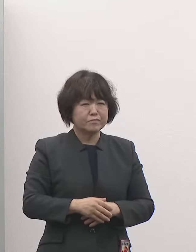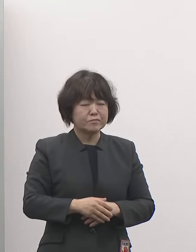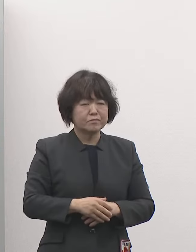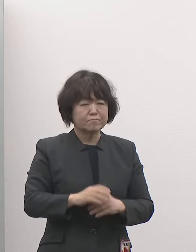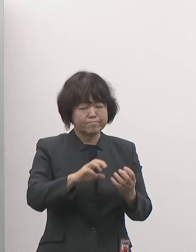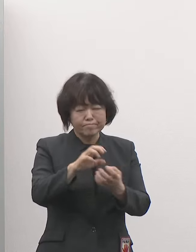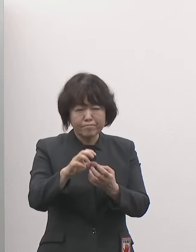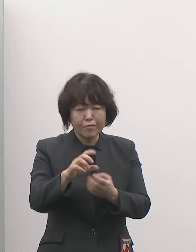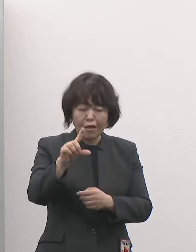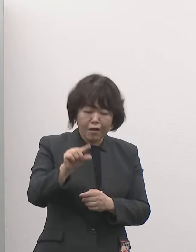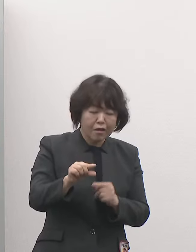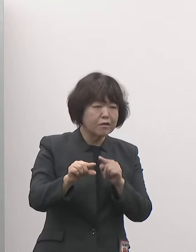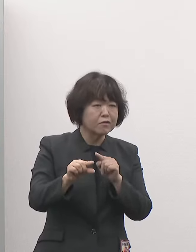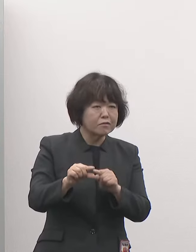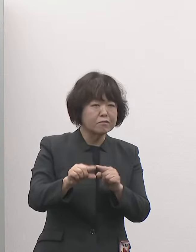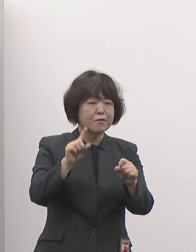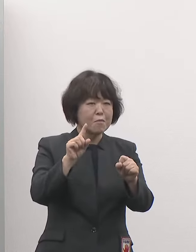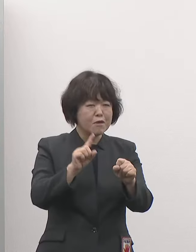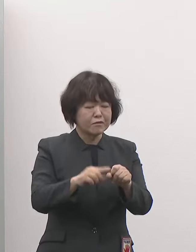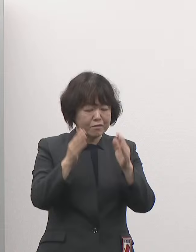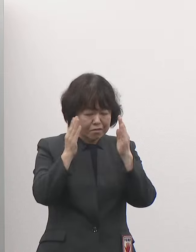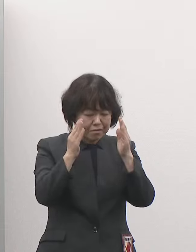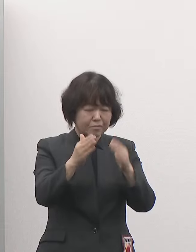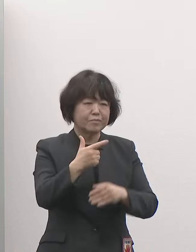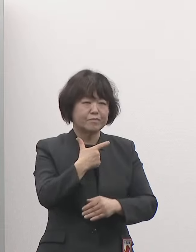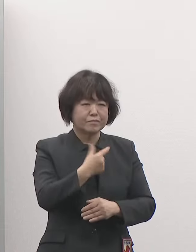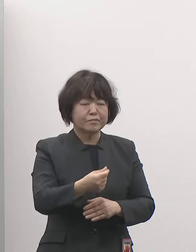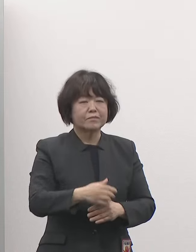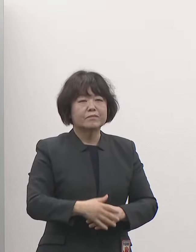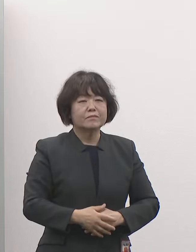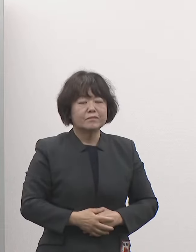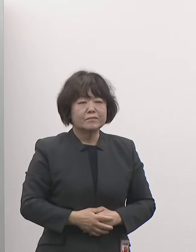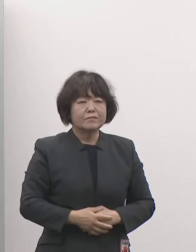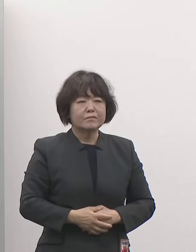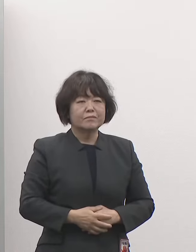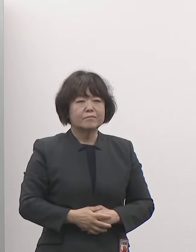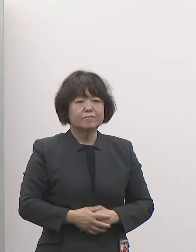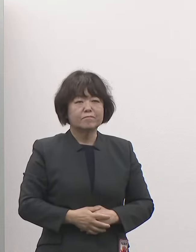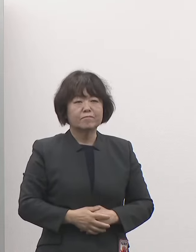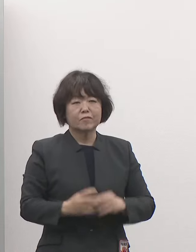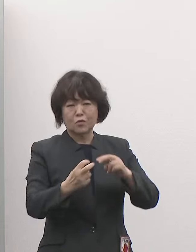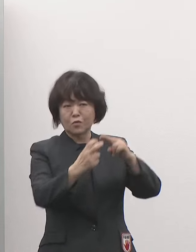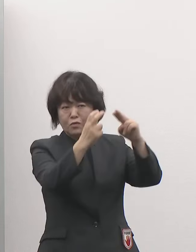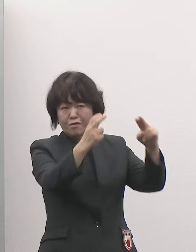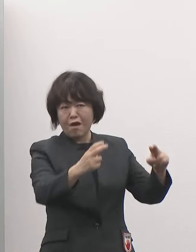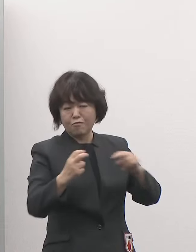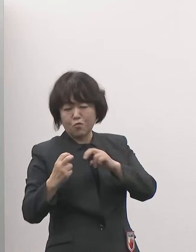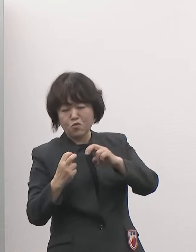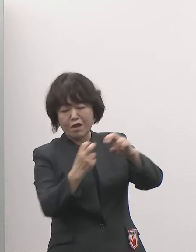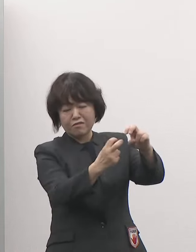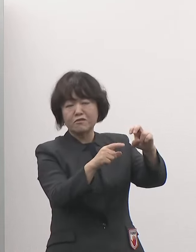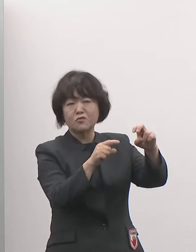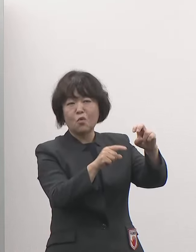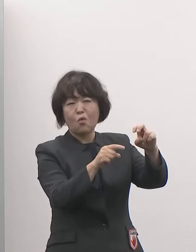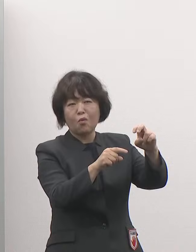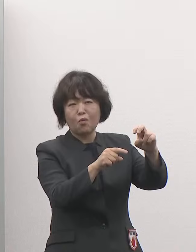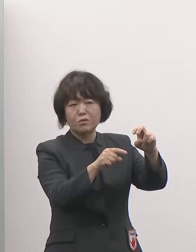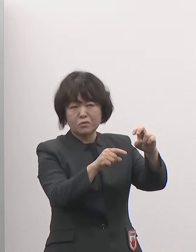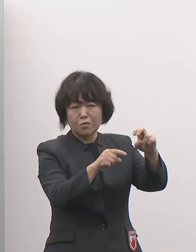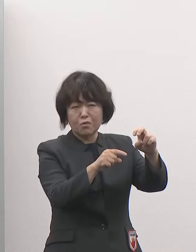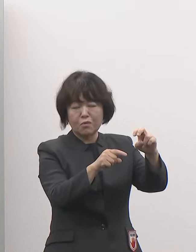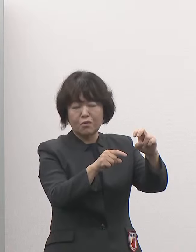ものとなるように、ベストを尽くしてまいりたいと、思います。登山鉄道構想、その一環でありますが、